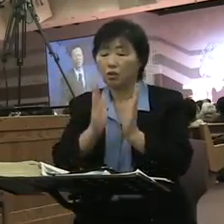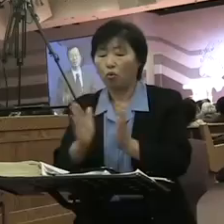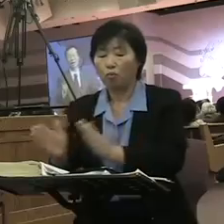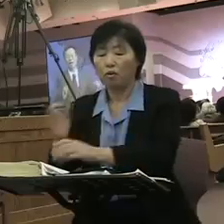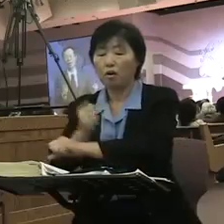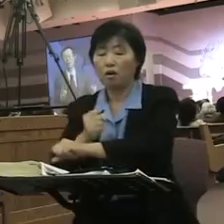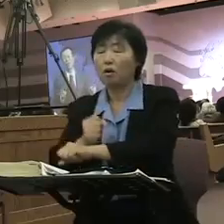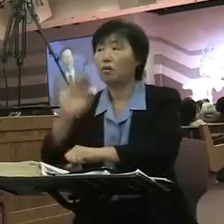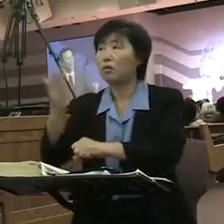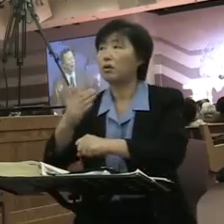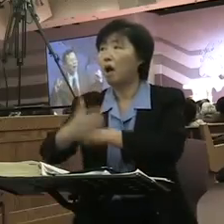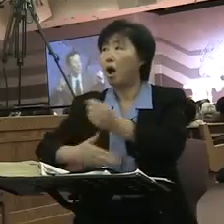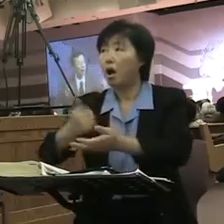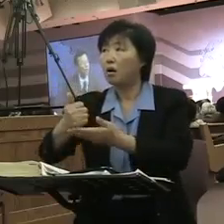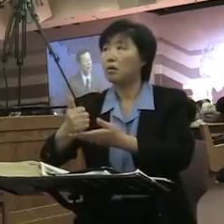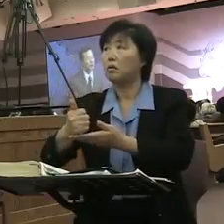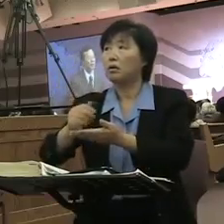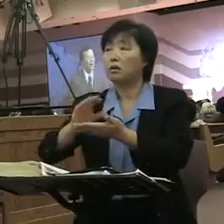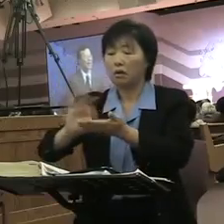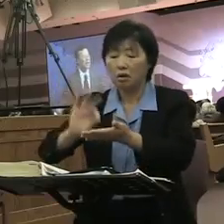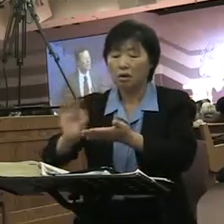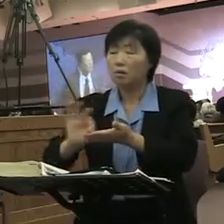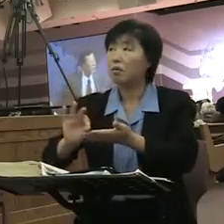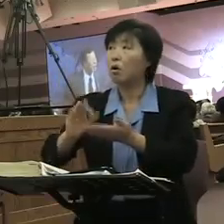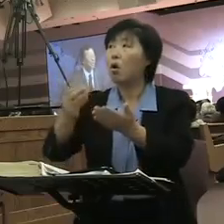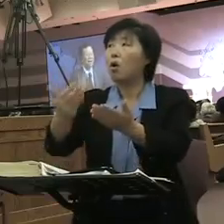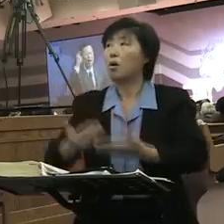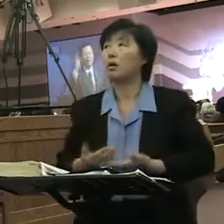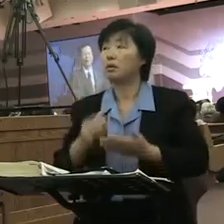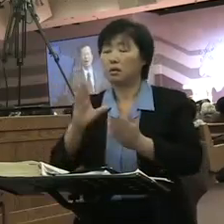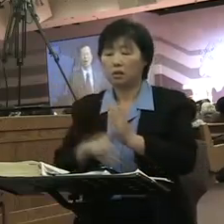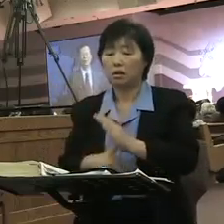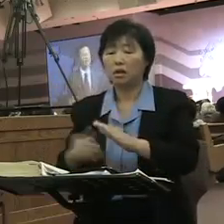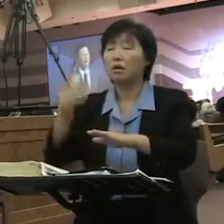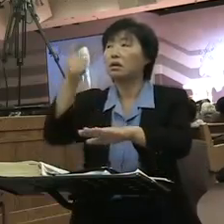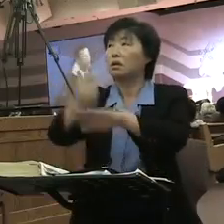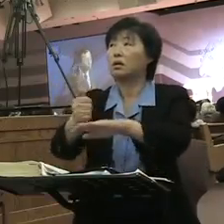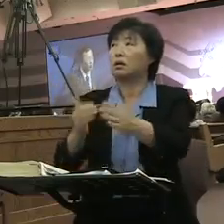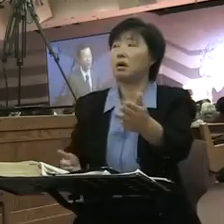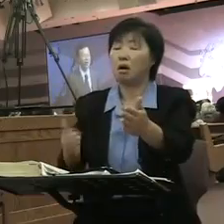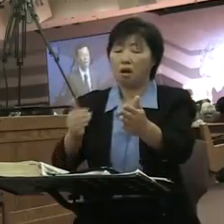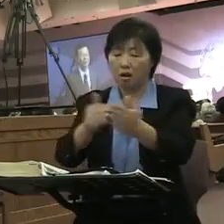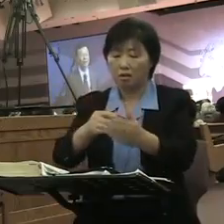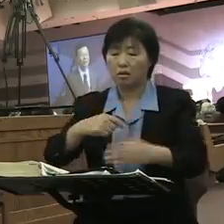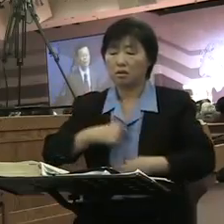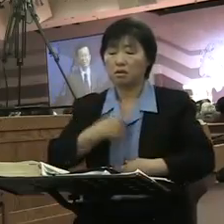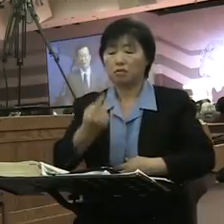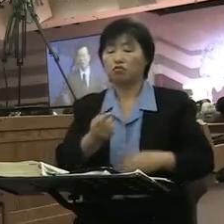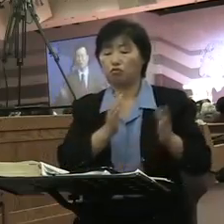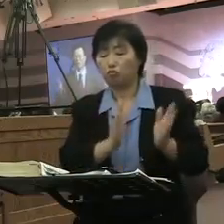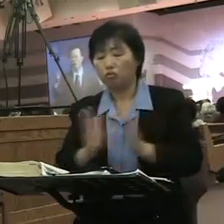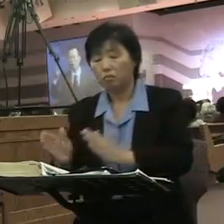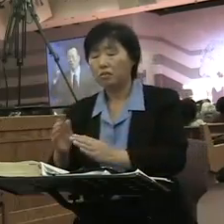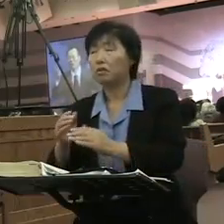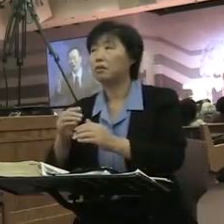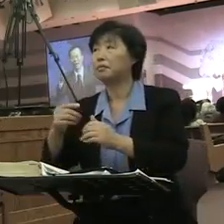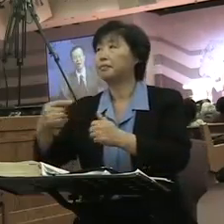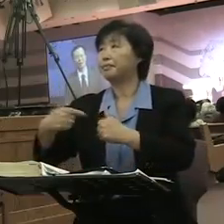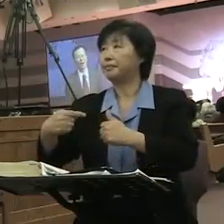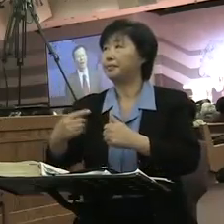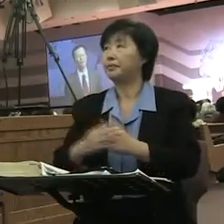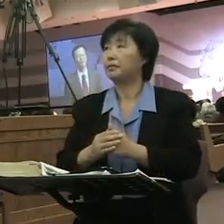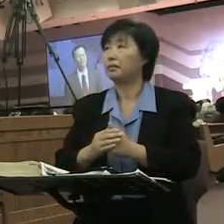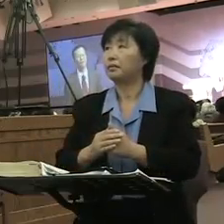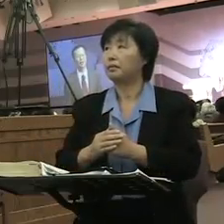하나님께서 우리를 사용하실 때, 기왕 사용받을 때 끝까지 사용받자 하고 우리 자신을 준비시켜야 합니다. 우리 자녀들과 이 꿈을